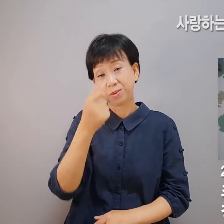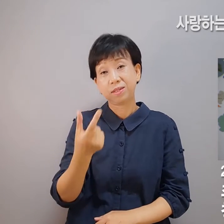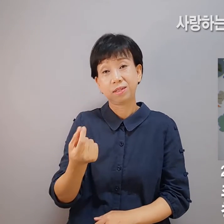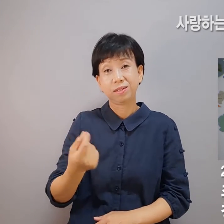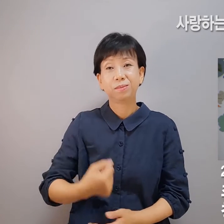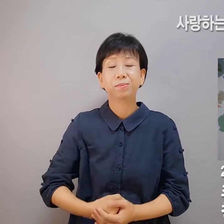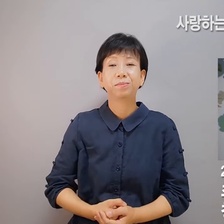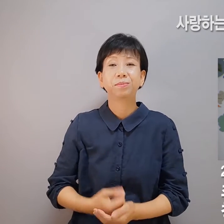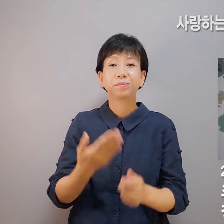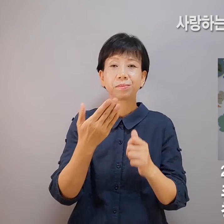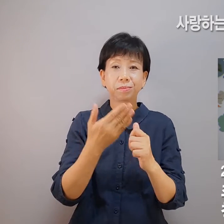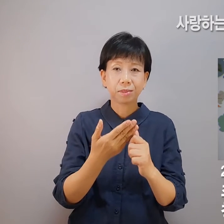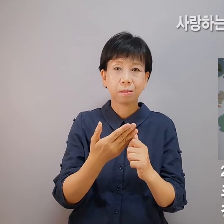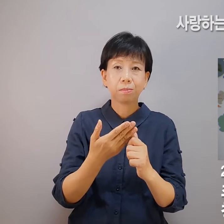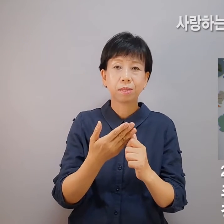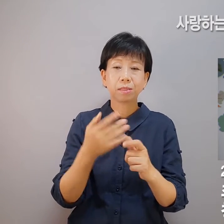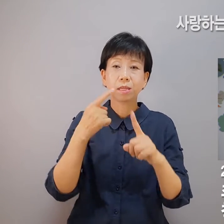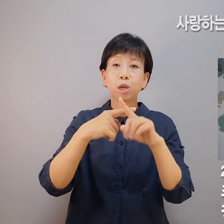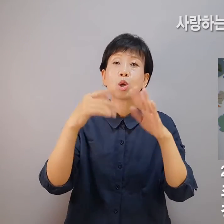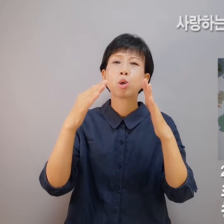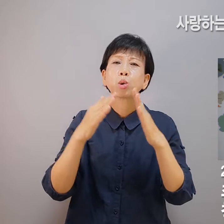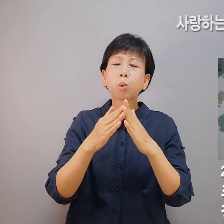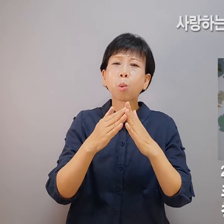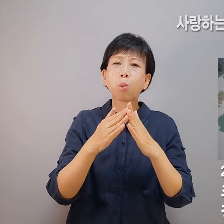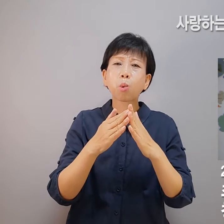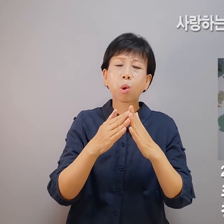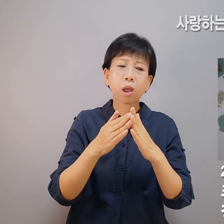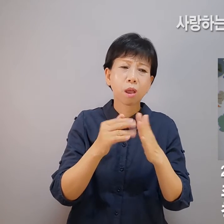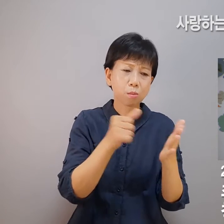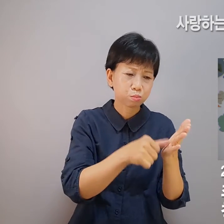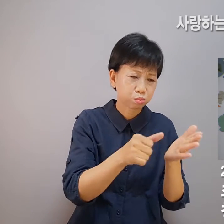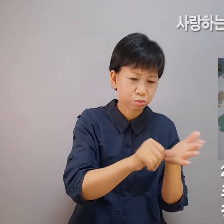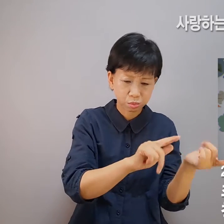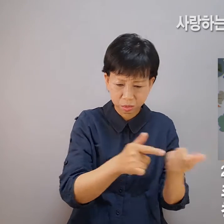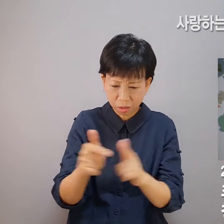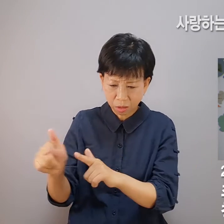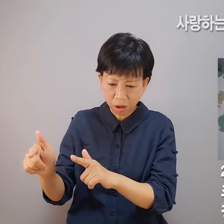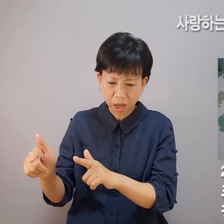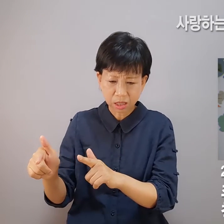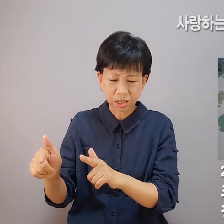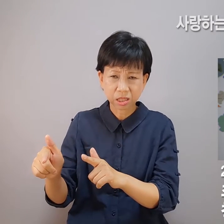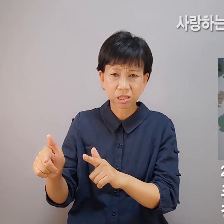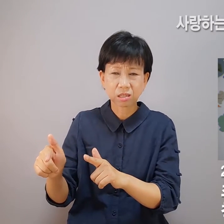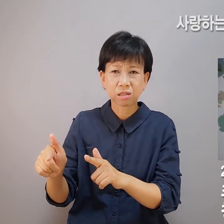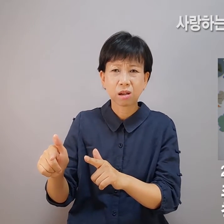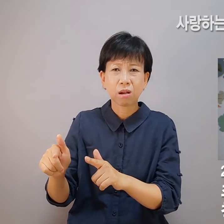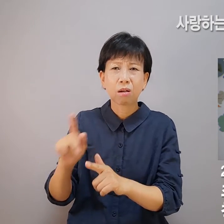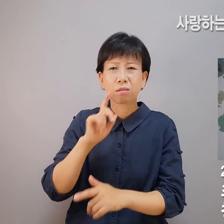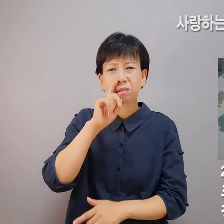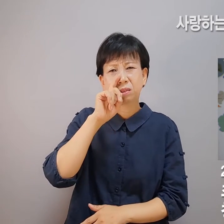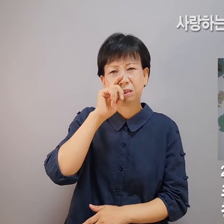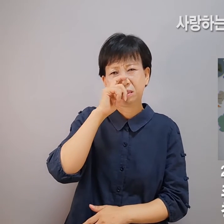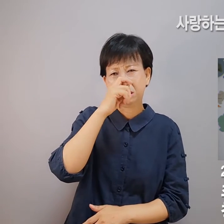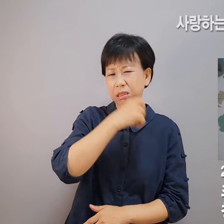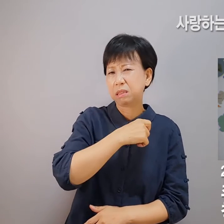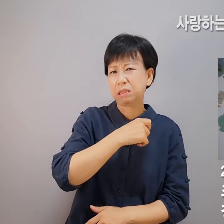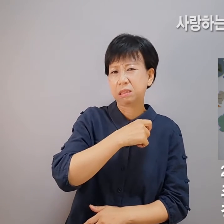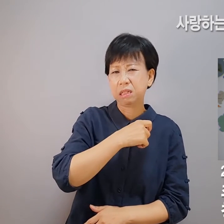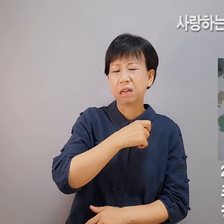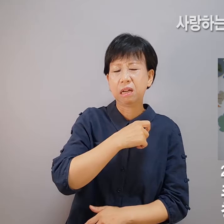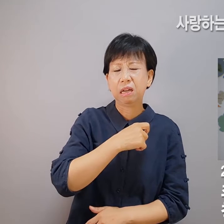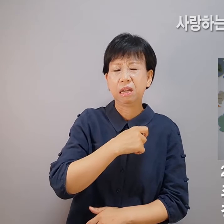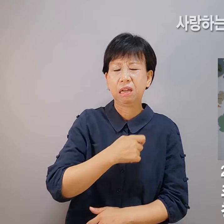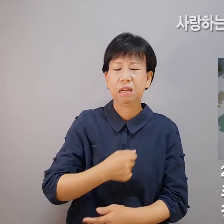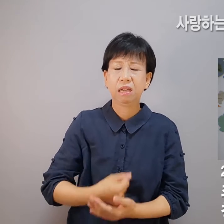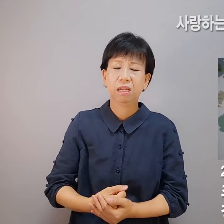9번째 읽어주십시오. 교회 시설이 지저분하고 청결하지 못합니다. 네, 그러니까 이런 일들에 대한